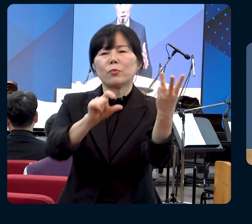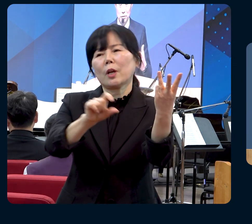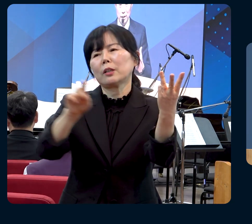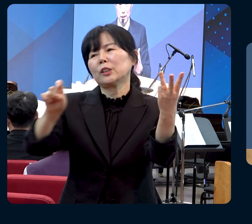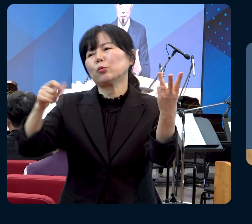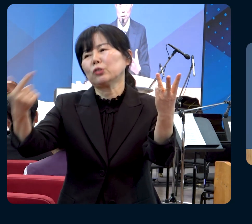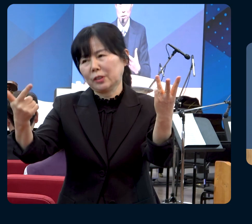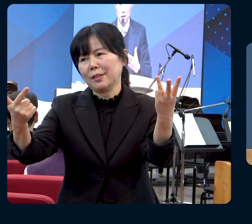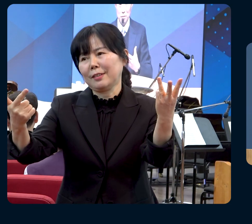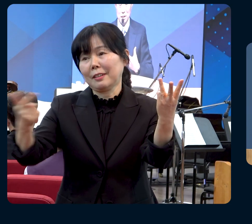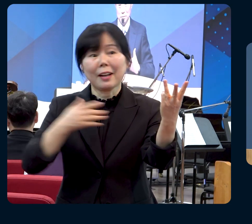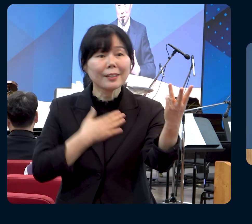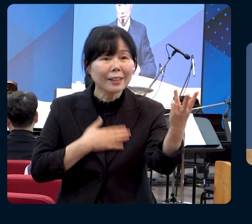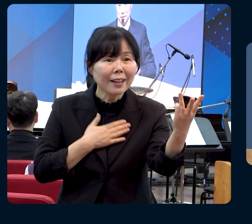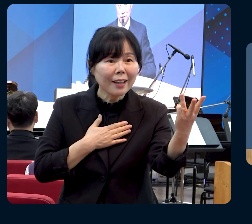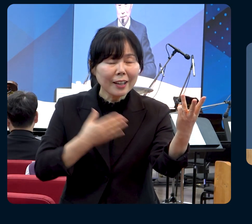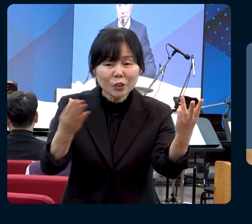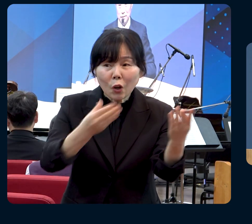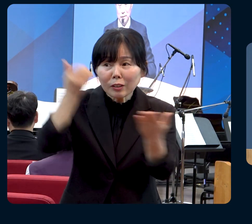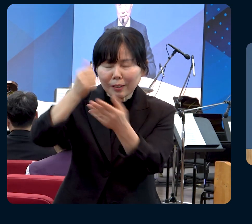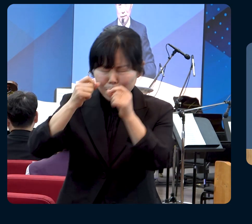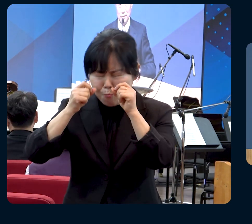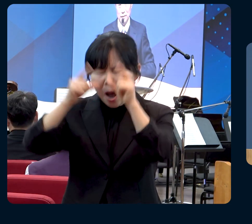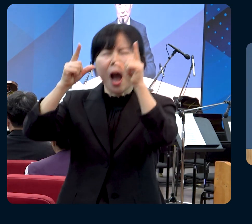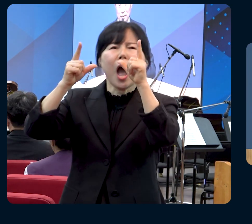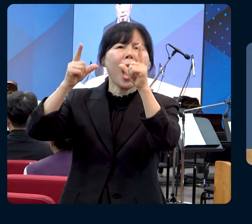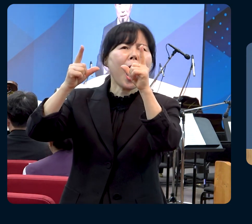설교 가운데 성령이 말씀하신